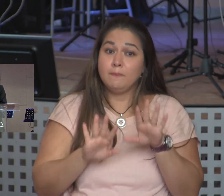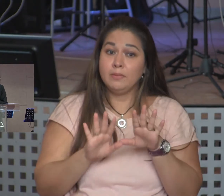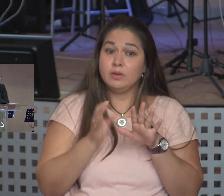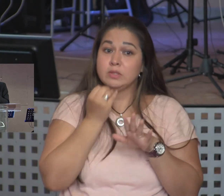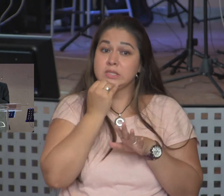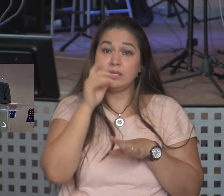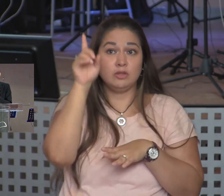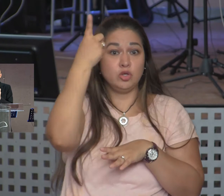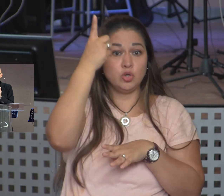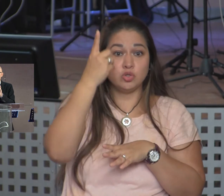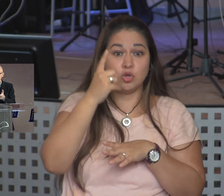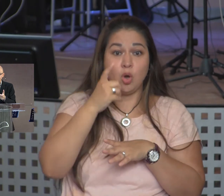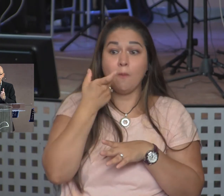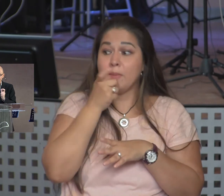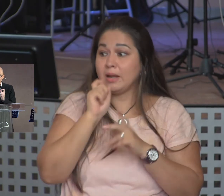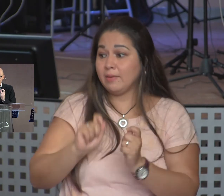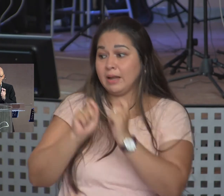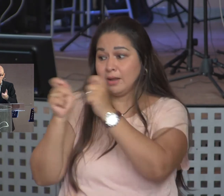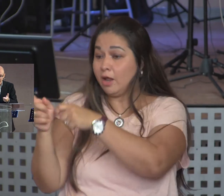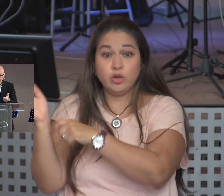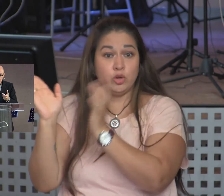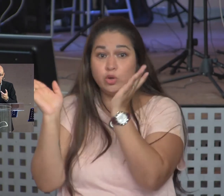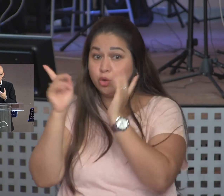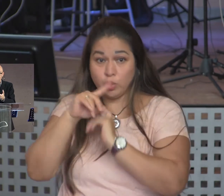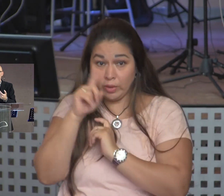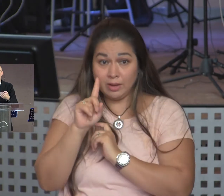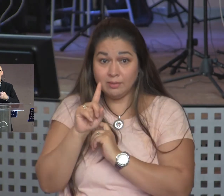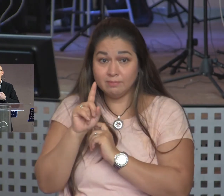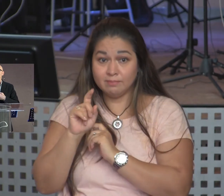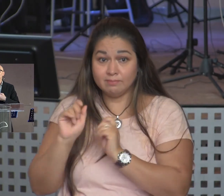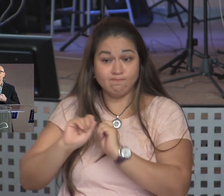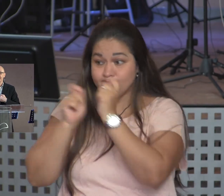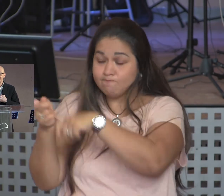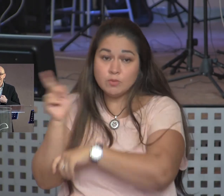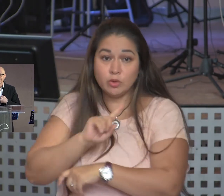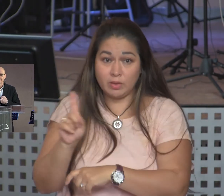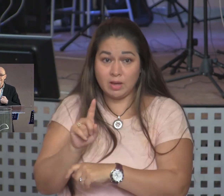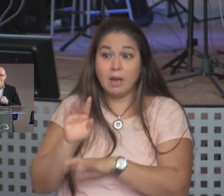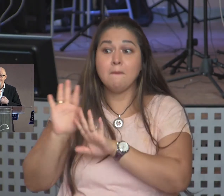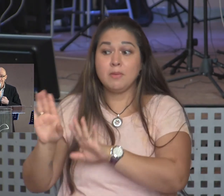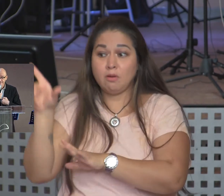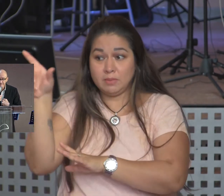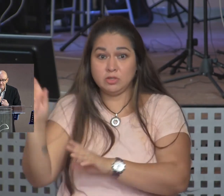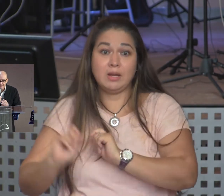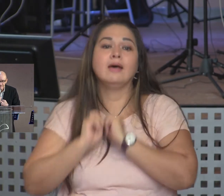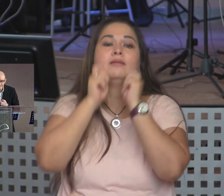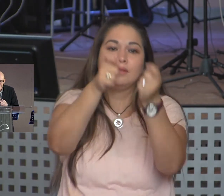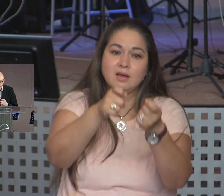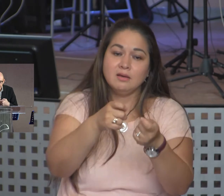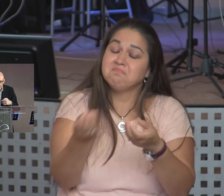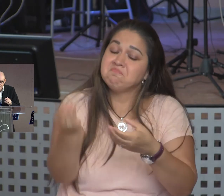Insisto, aunque su énfasis no sea ese y no lo veamos, pero el corazón lo va a captar.